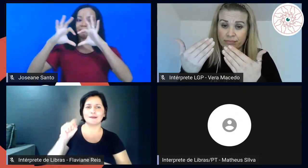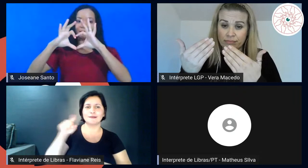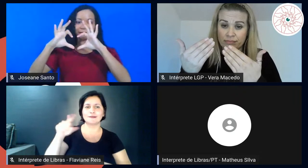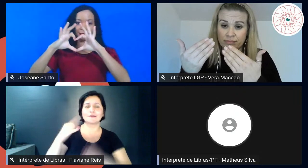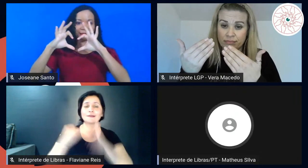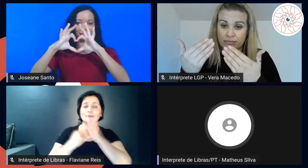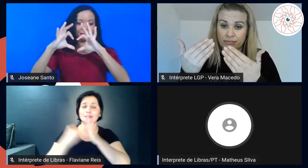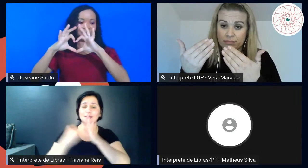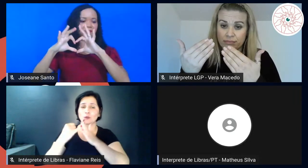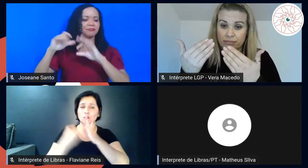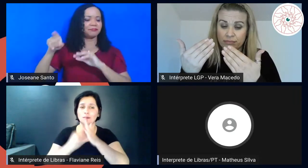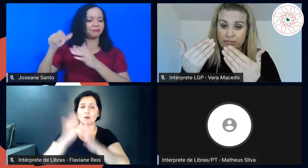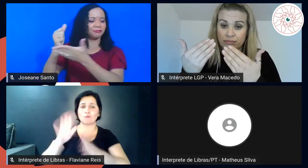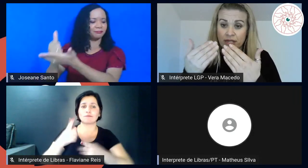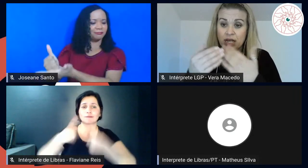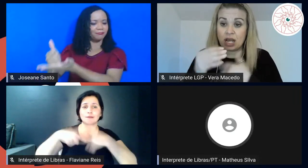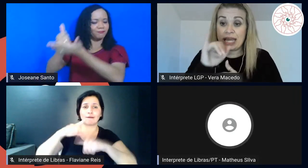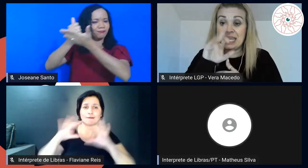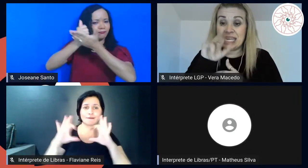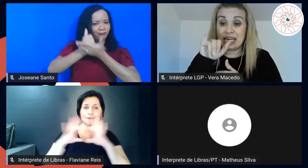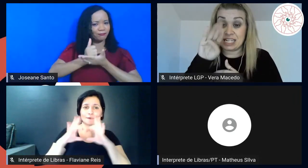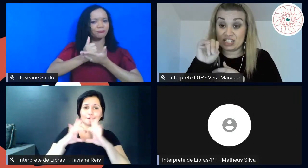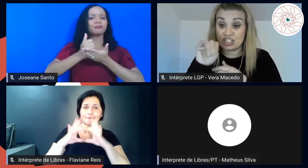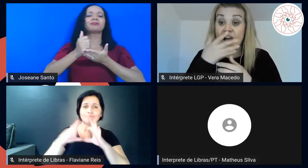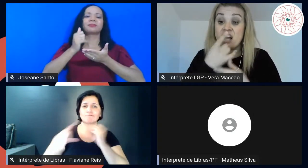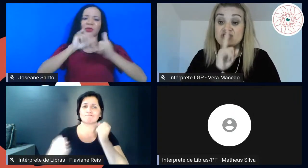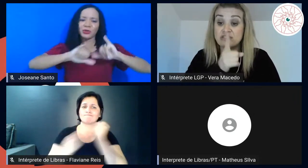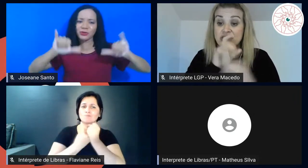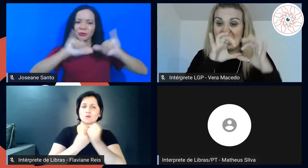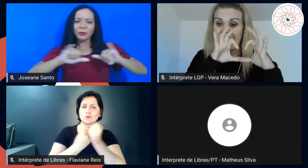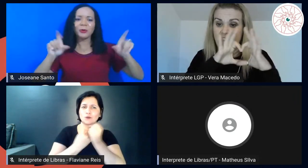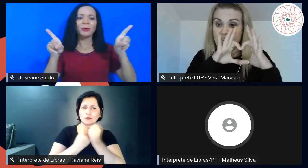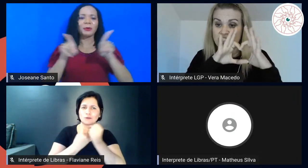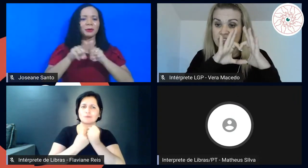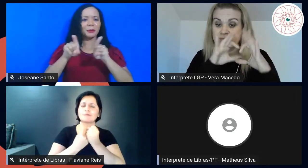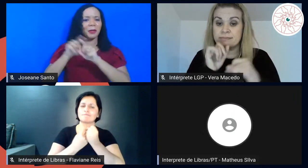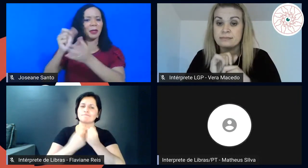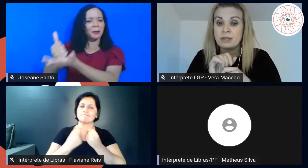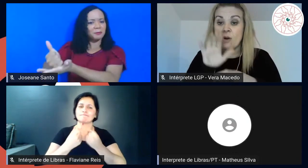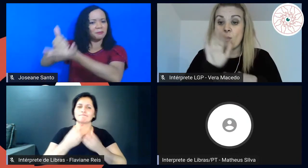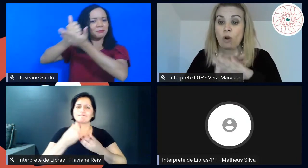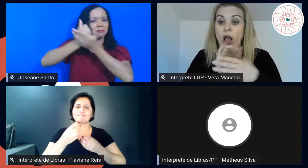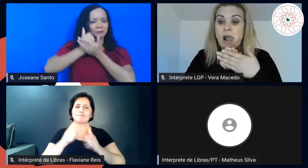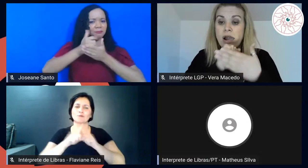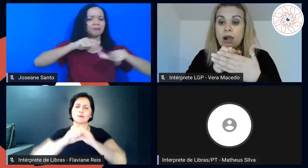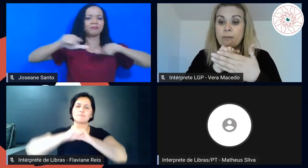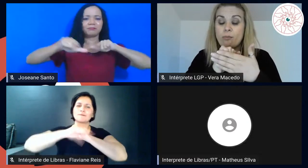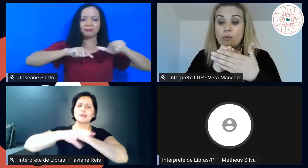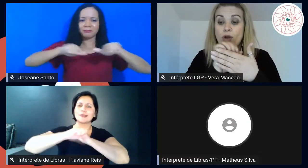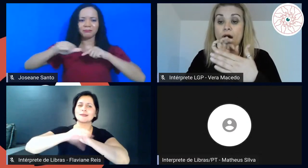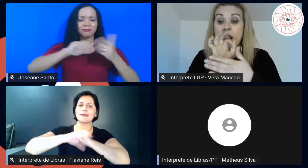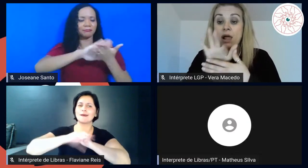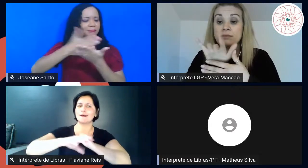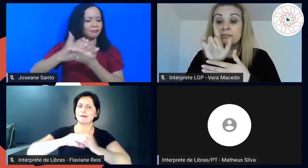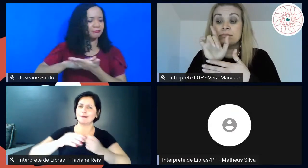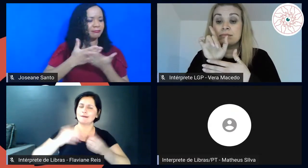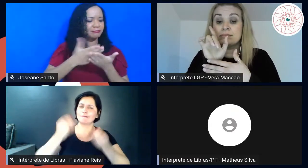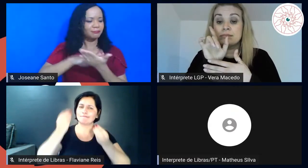agradecimentos ao Iris, e este é o sinal, pelo apoio que nos foi dado